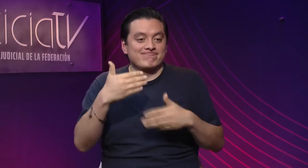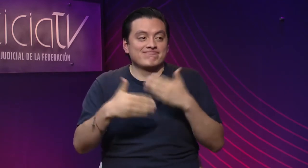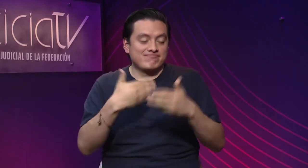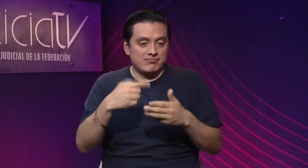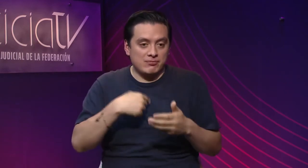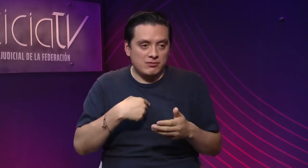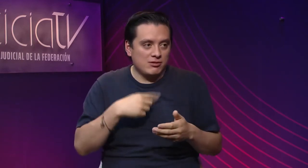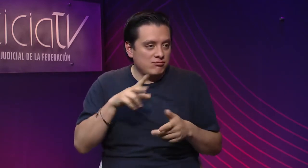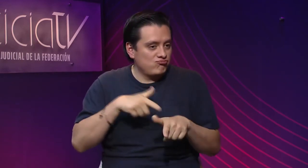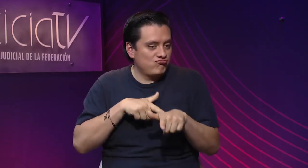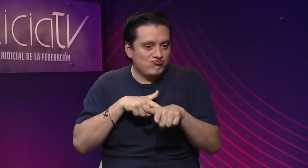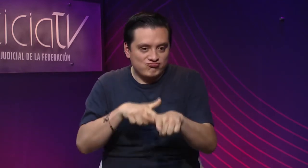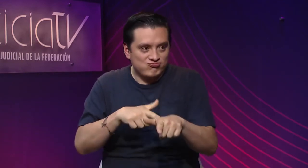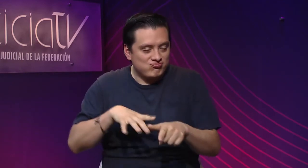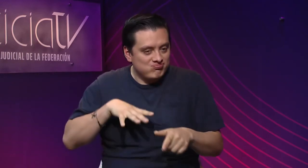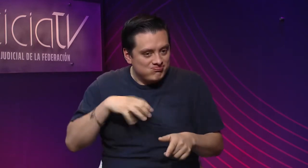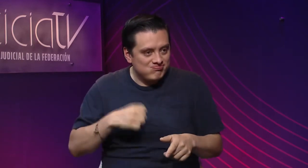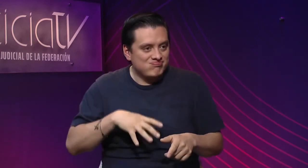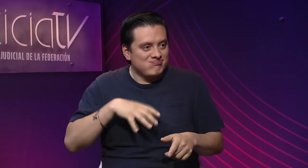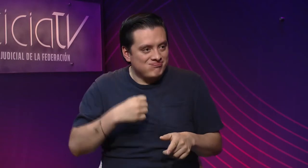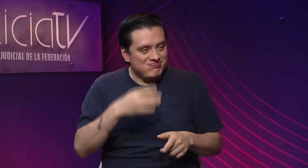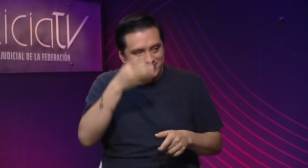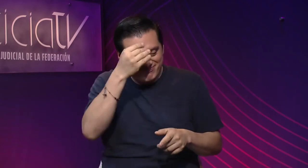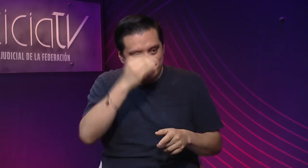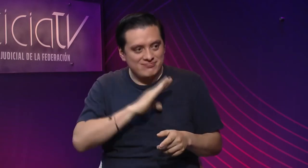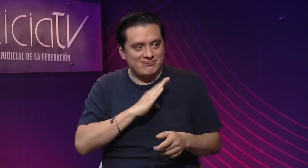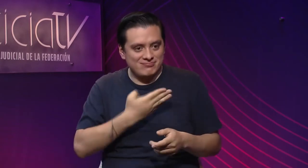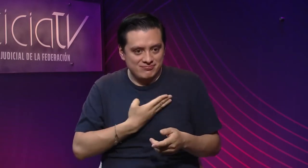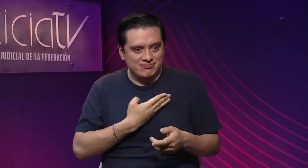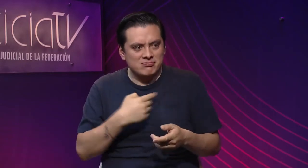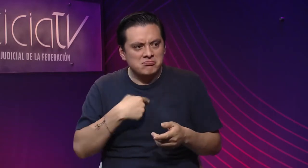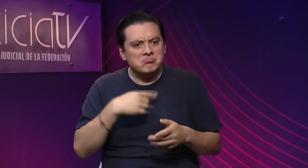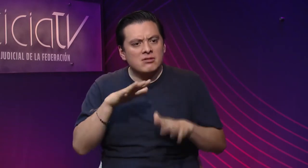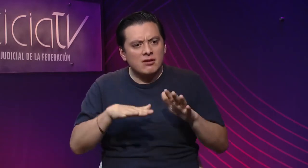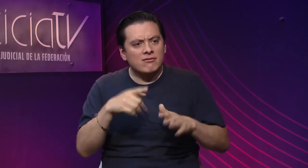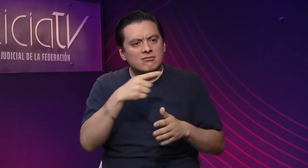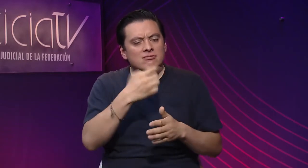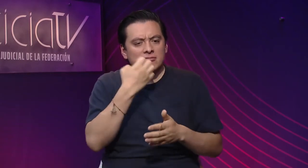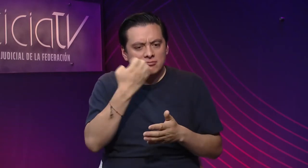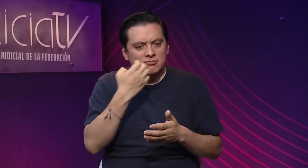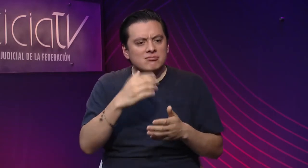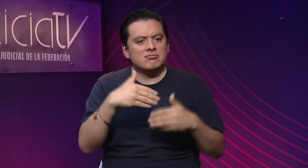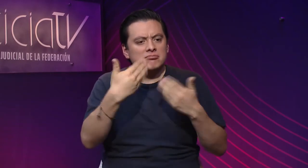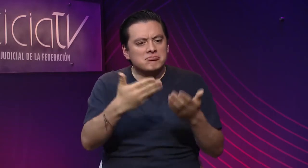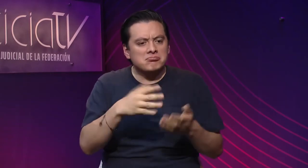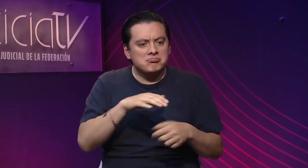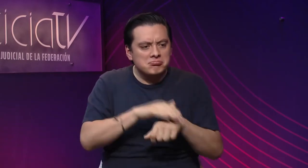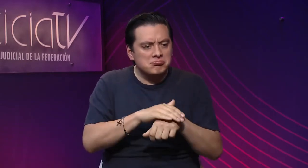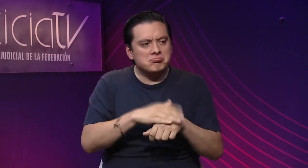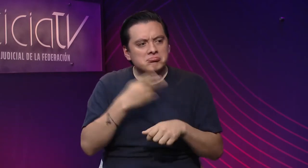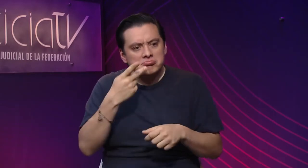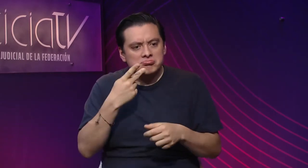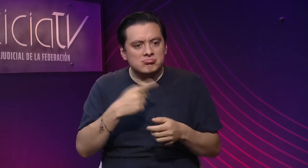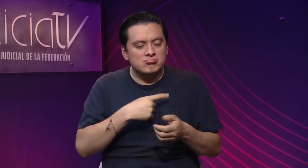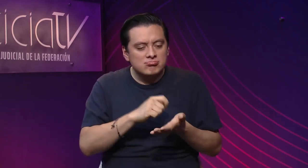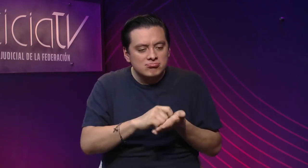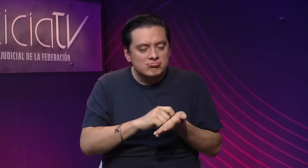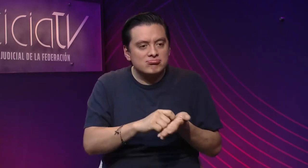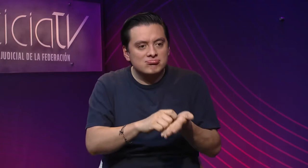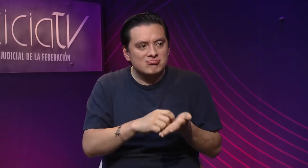a aprender señas y es así como logramos un canal de comunicación eficiente para comunicarnos en la familia. Sí, evidentemente